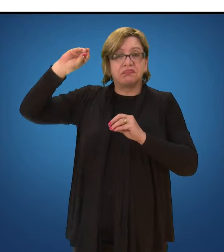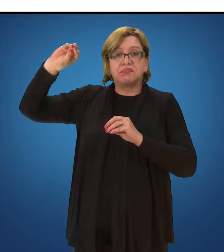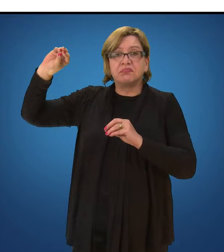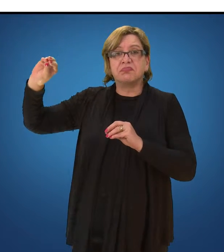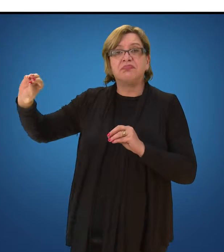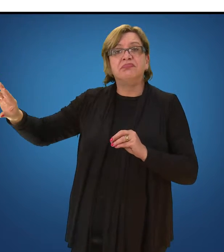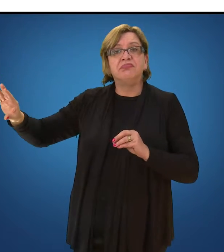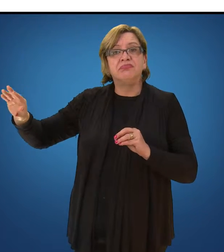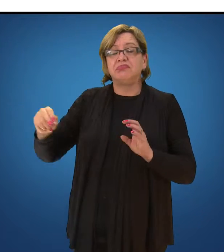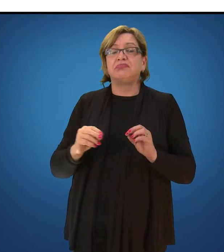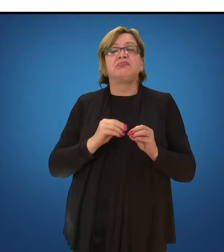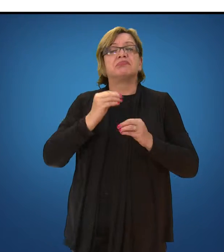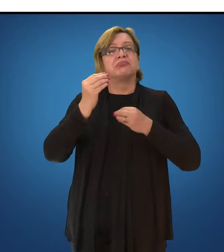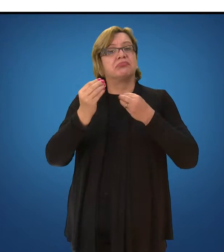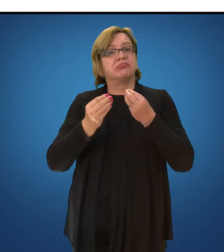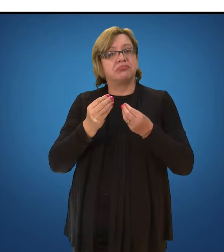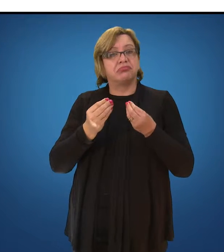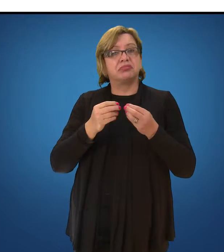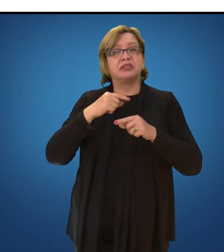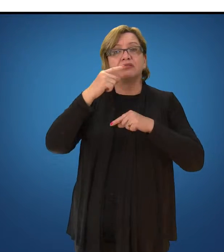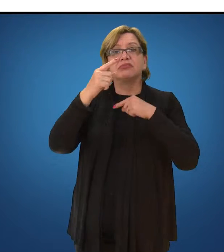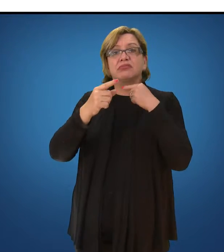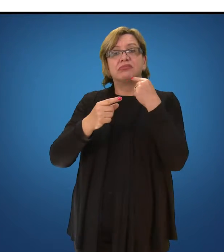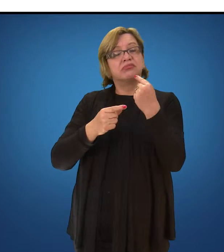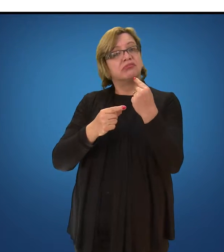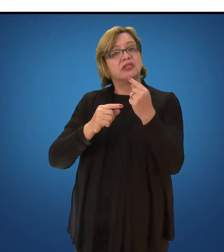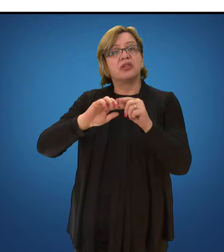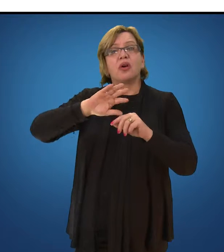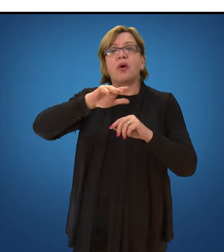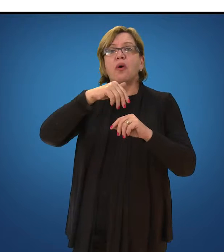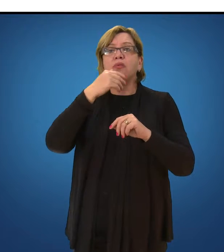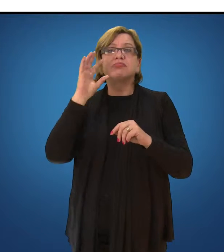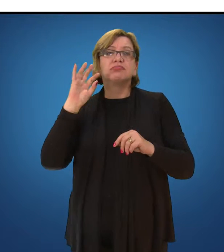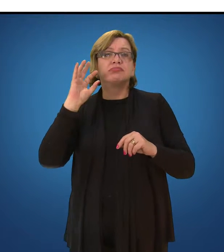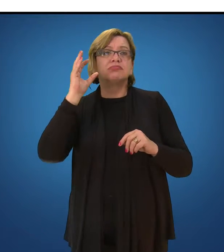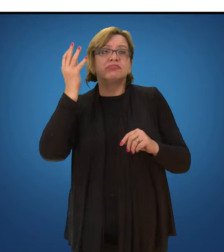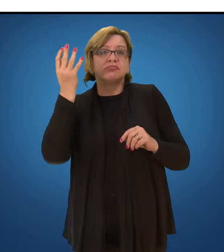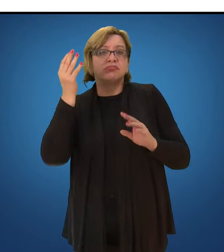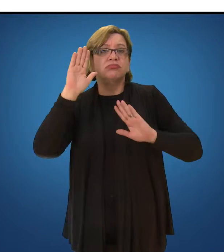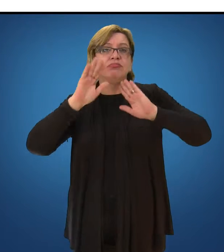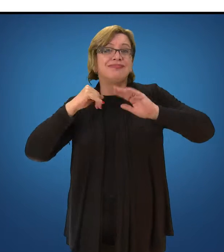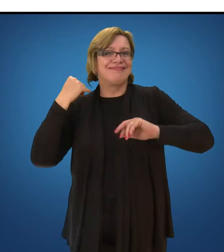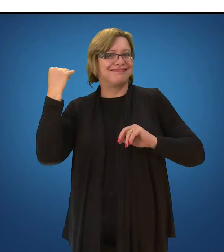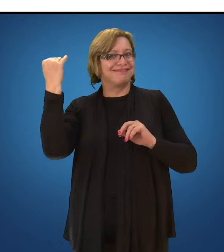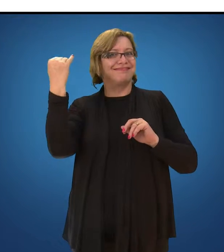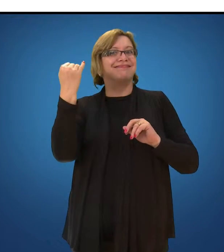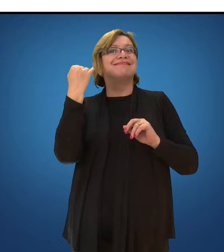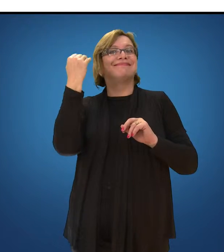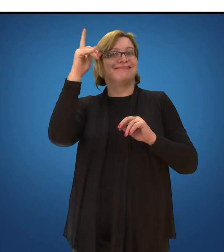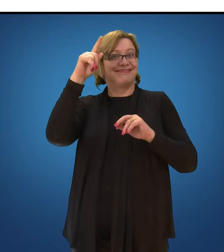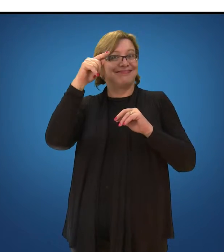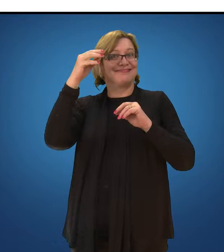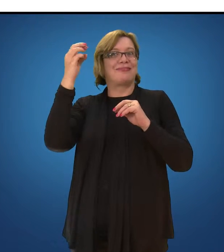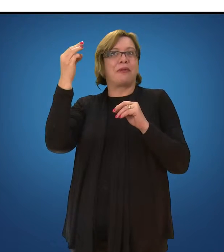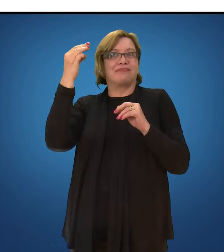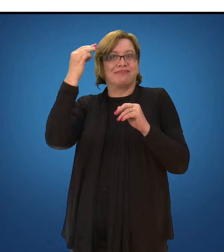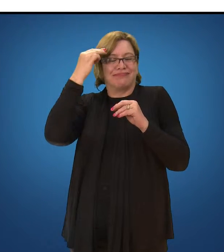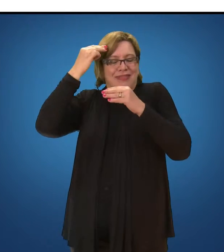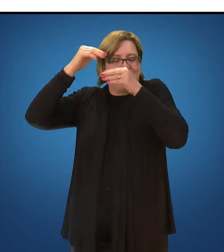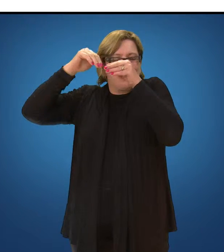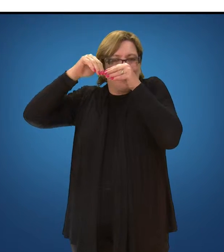descarto isso da minha memória. Outros eventos registrados são mais importantes. São esses eventos que vão ser, de